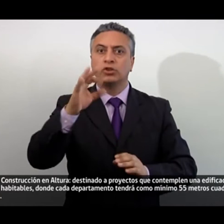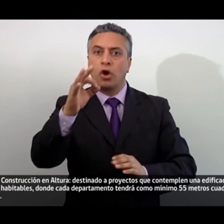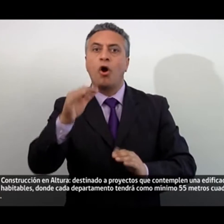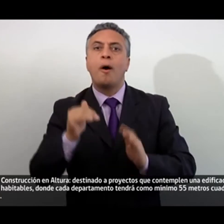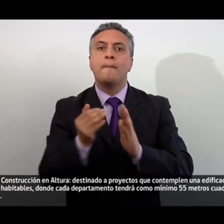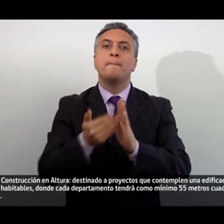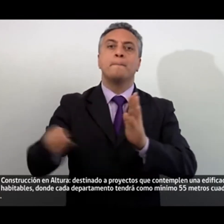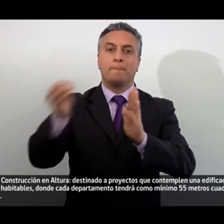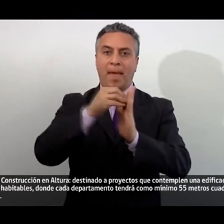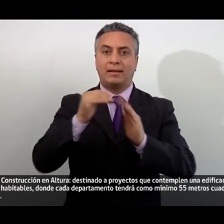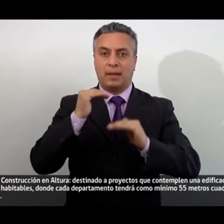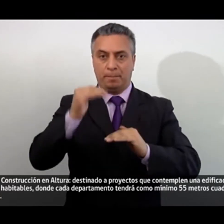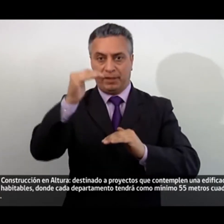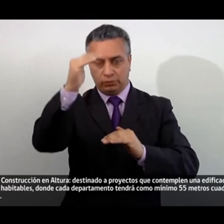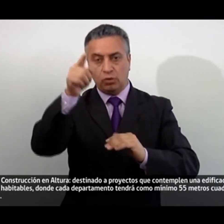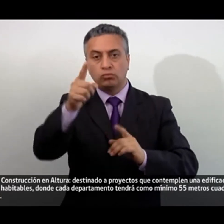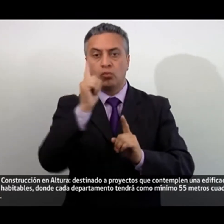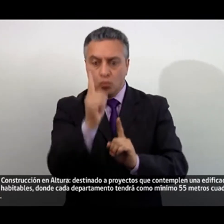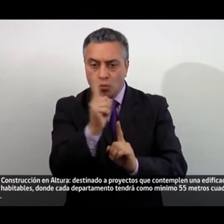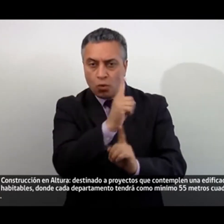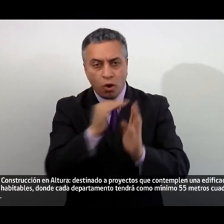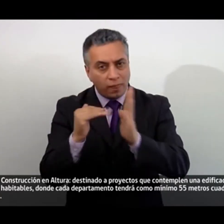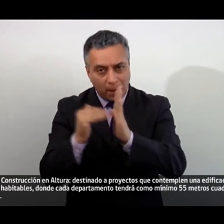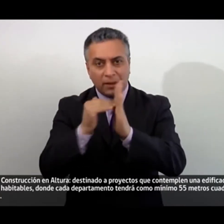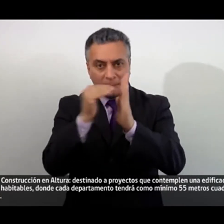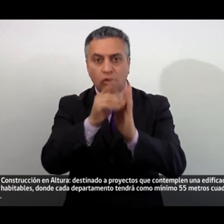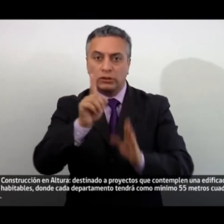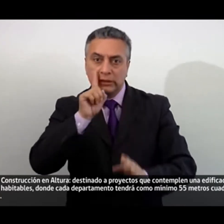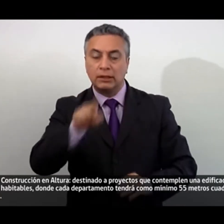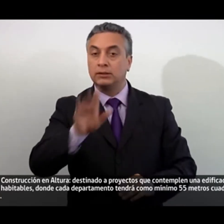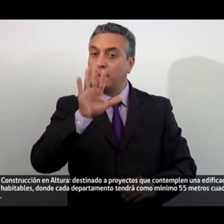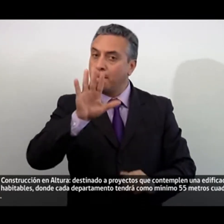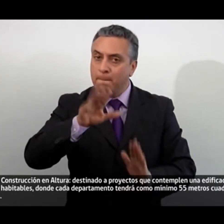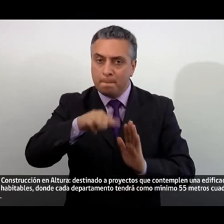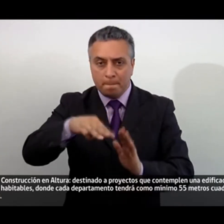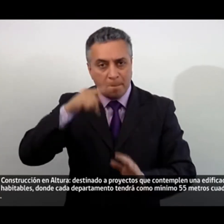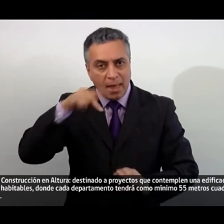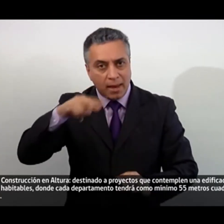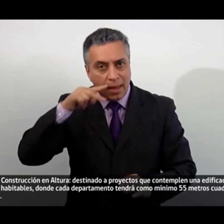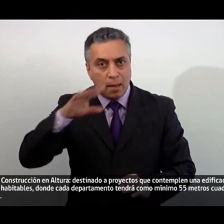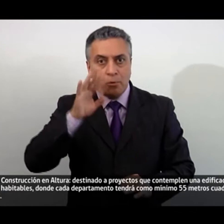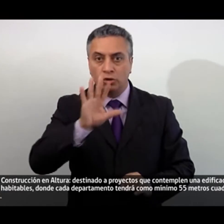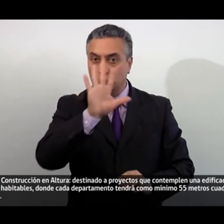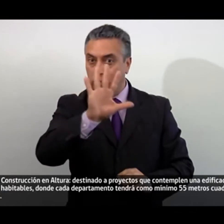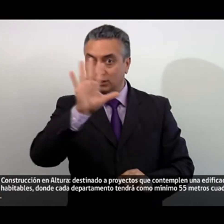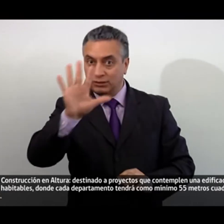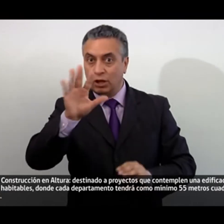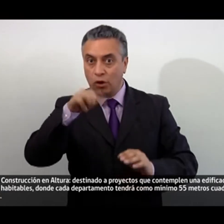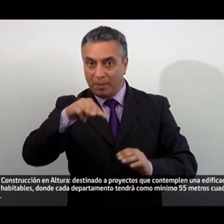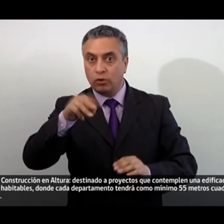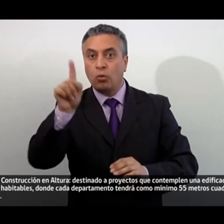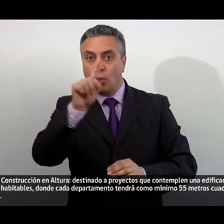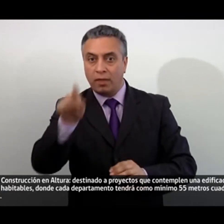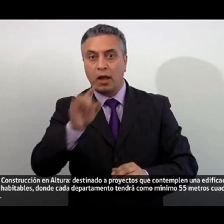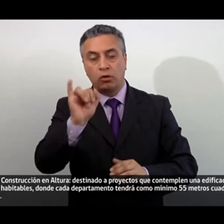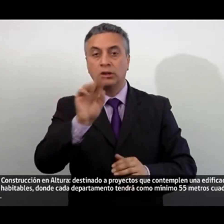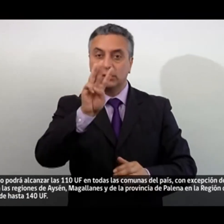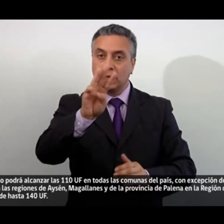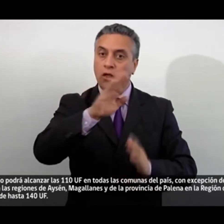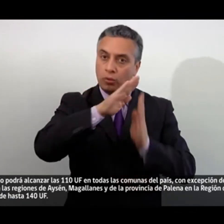de 3 o más pisos habitables, donde cada departamento tendrá como mínimo 55 metros cuadrados y 3 dormitorios. Este